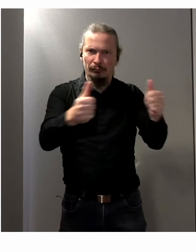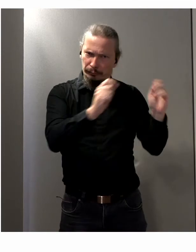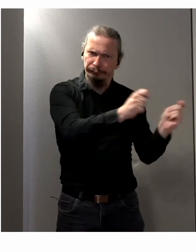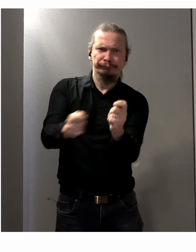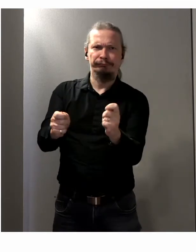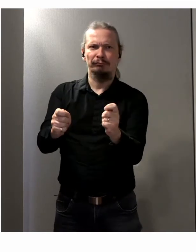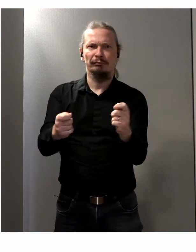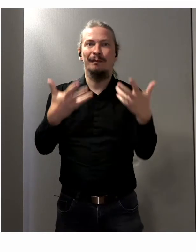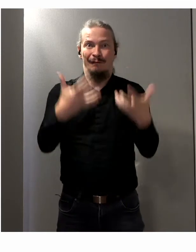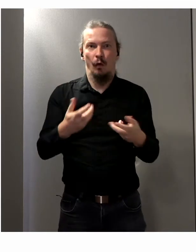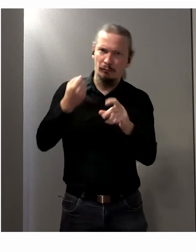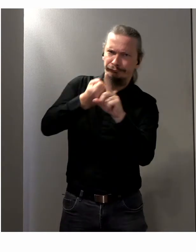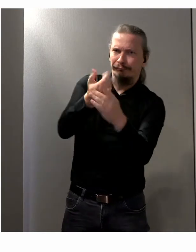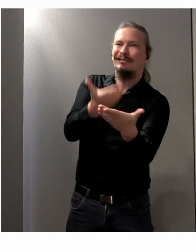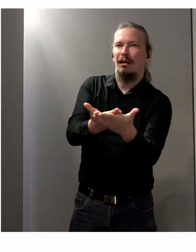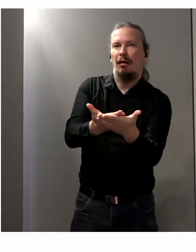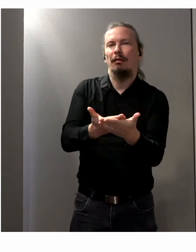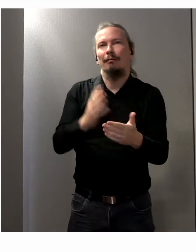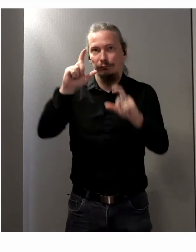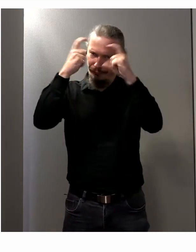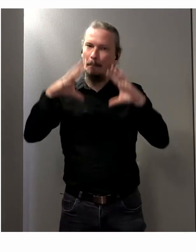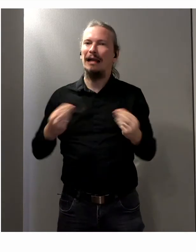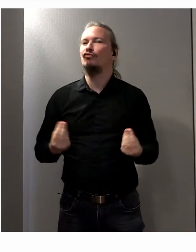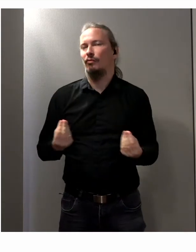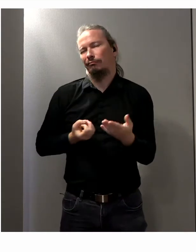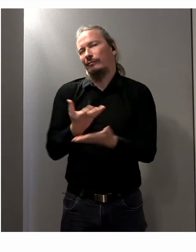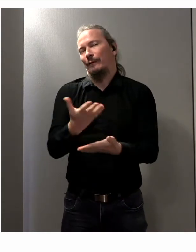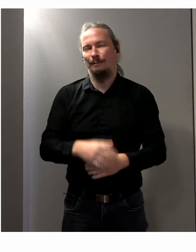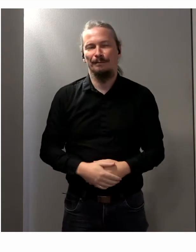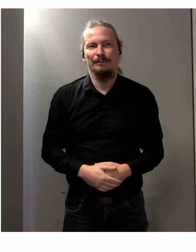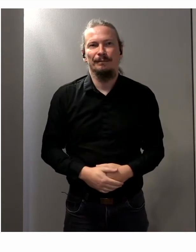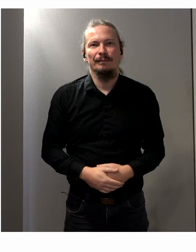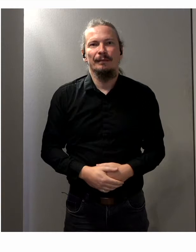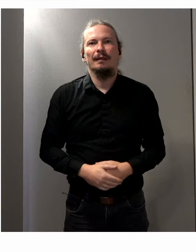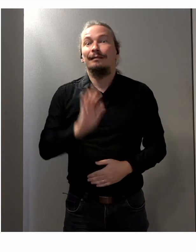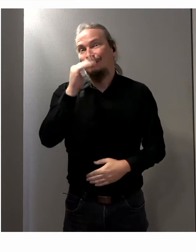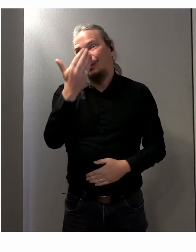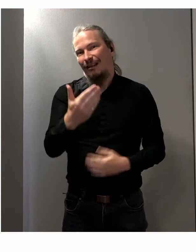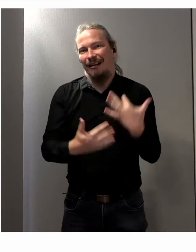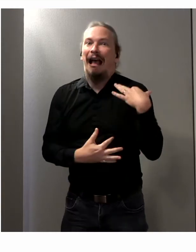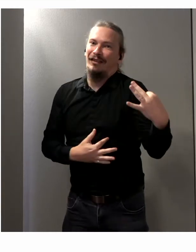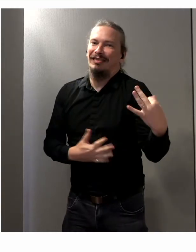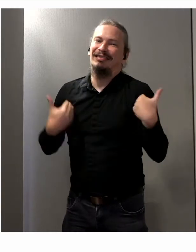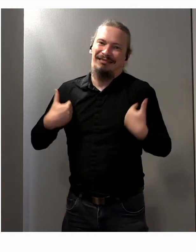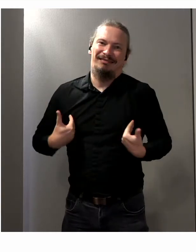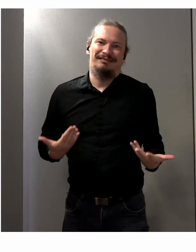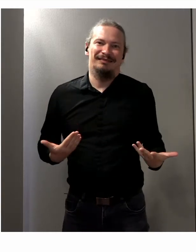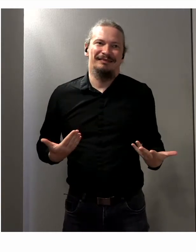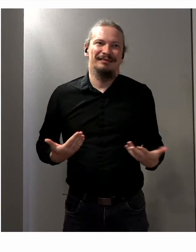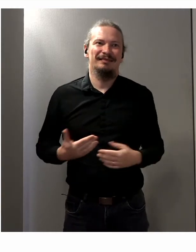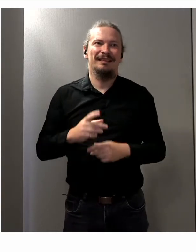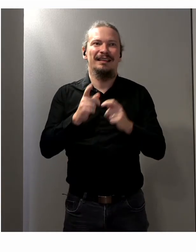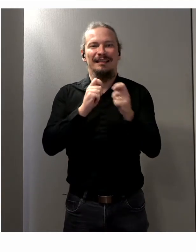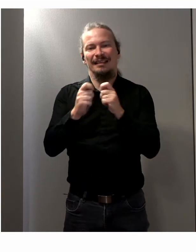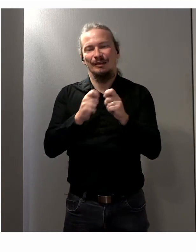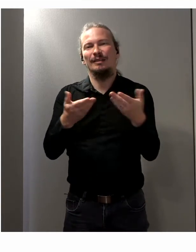voilà, j'annonce un petit peu d'où je parle. Et comme j'imagine aussi que c'est à ce titre que vous m'avez convié pour cette table, donc vous ne m'en voudrez pas d'aborder